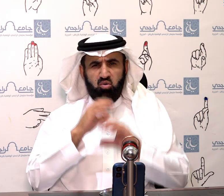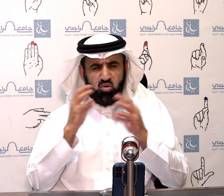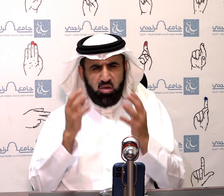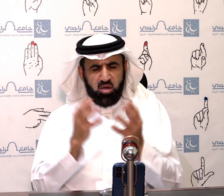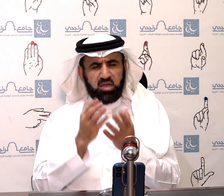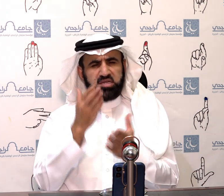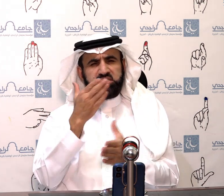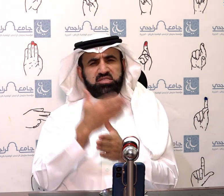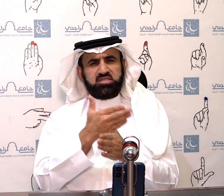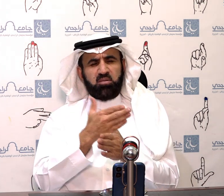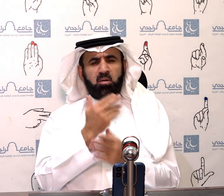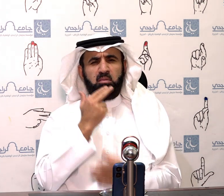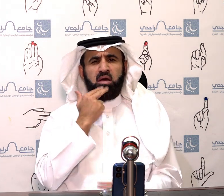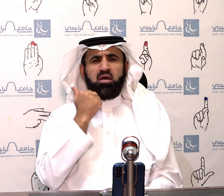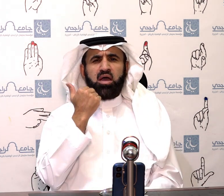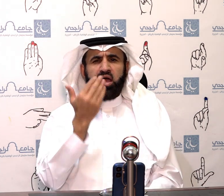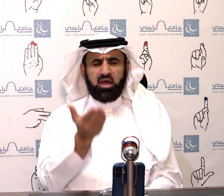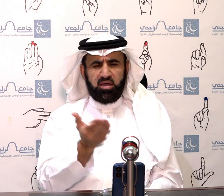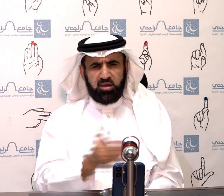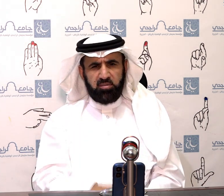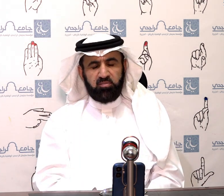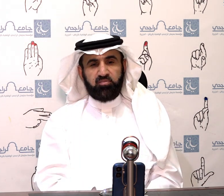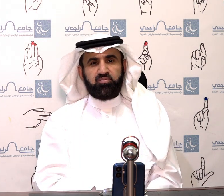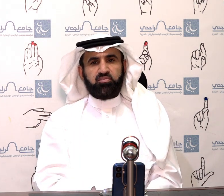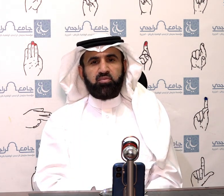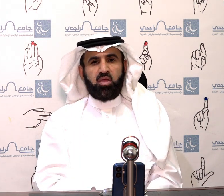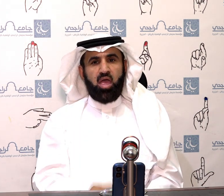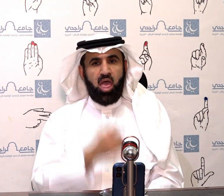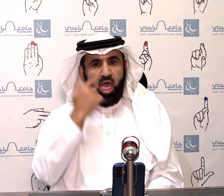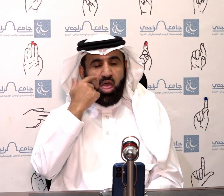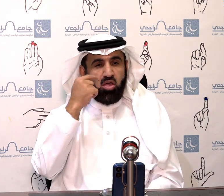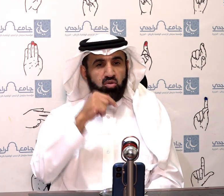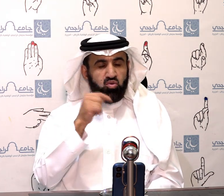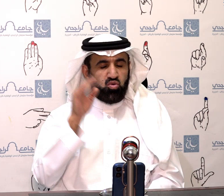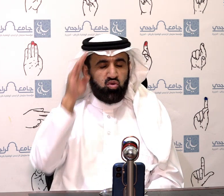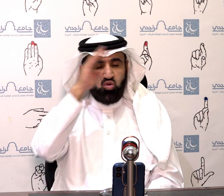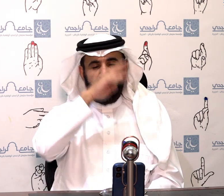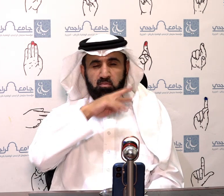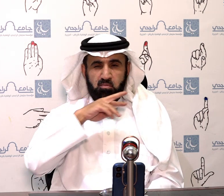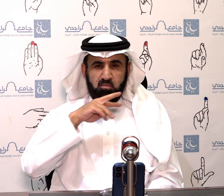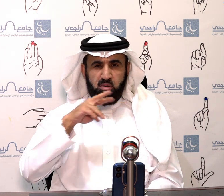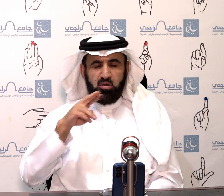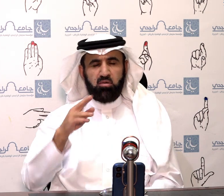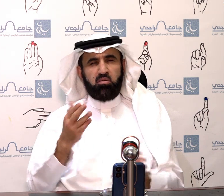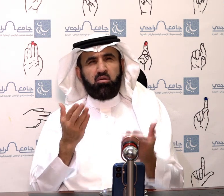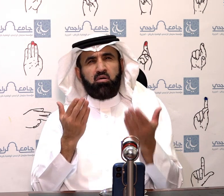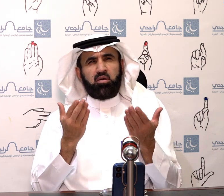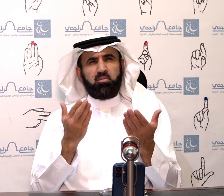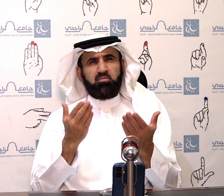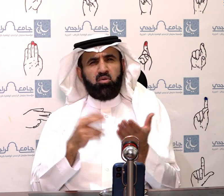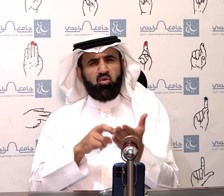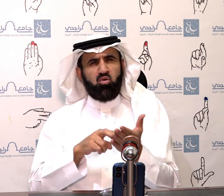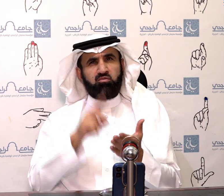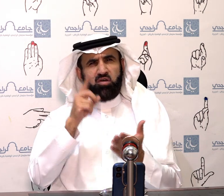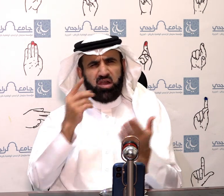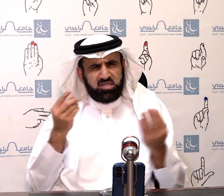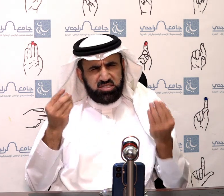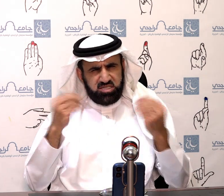لكل خير في الدنيا والآخرة. اللهم اجعلنا من المتقين،